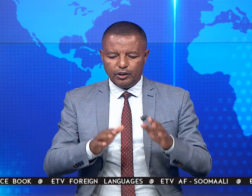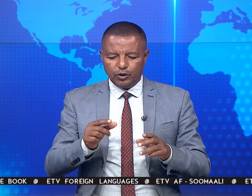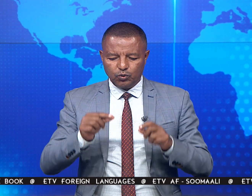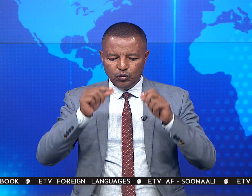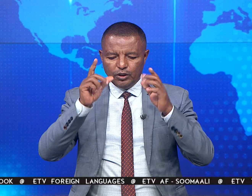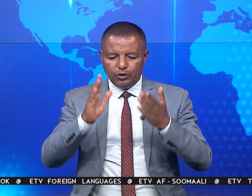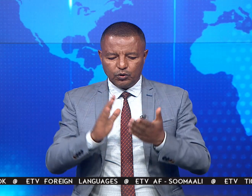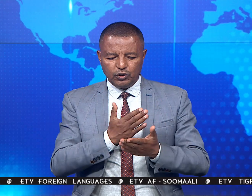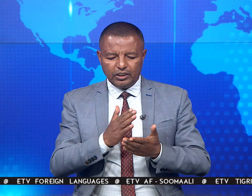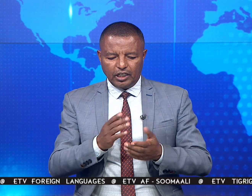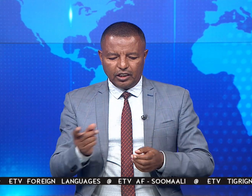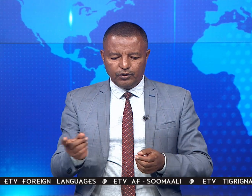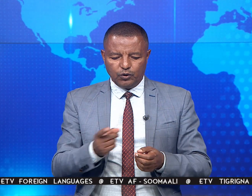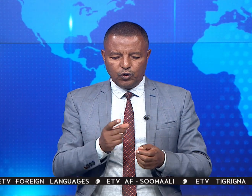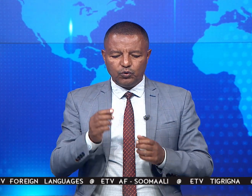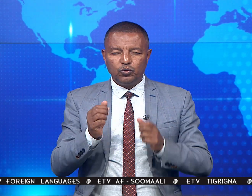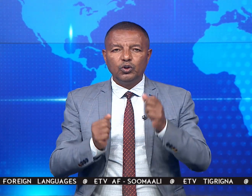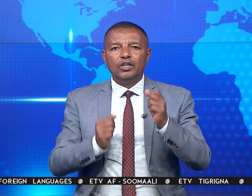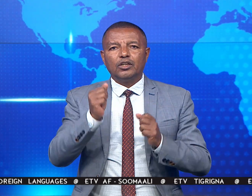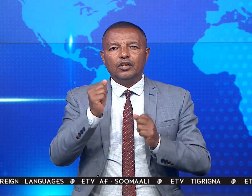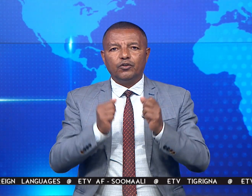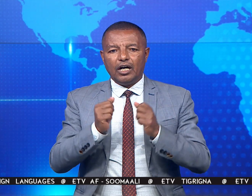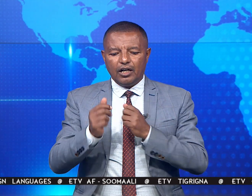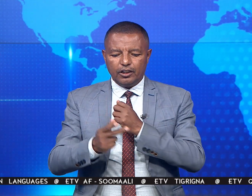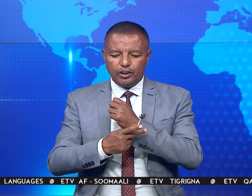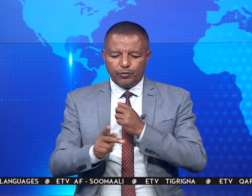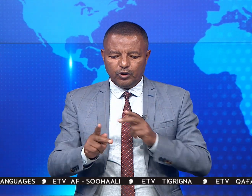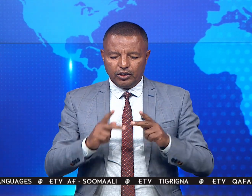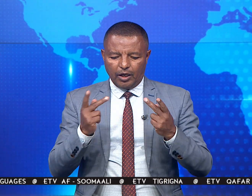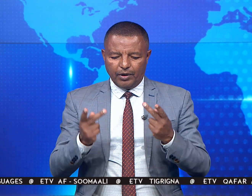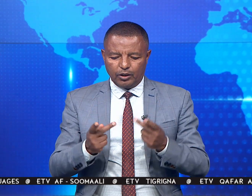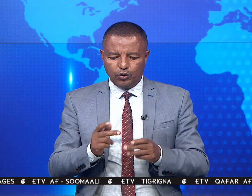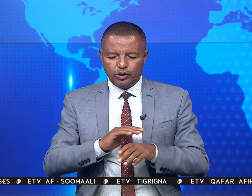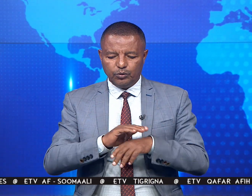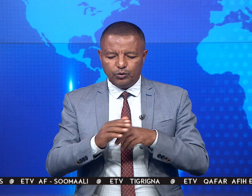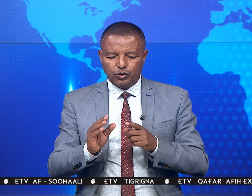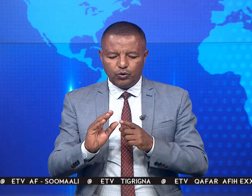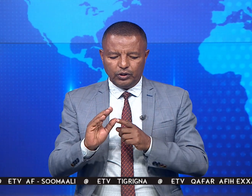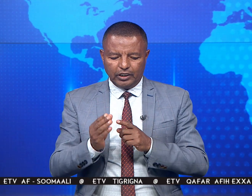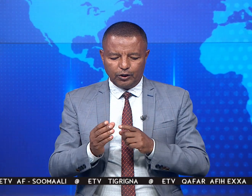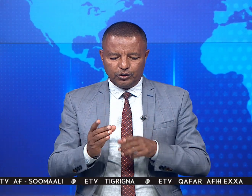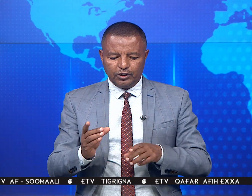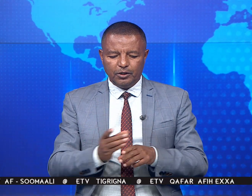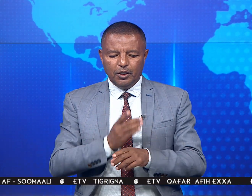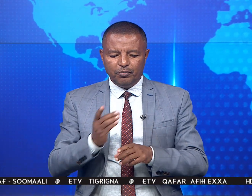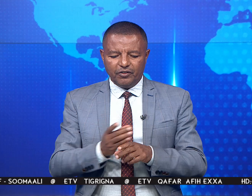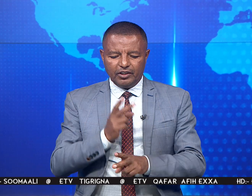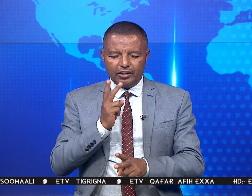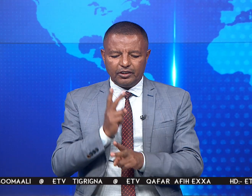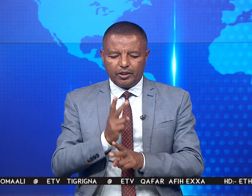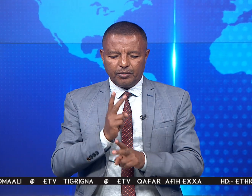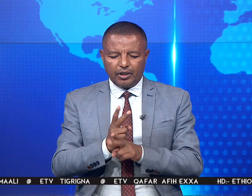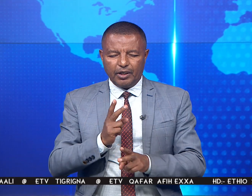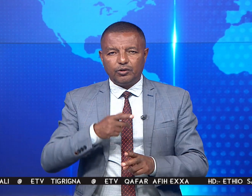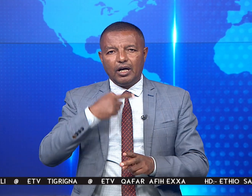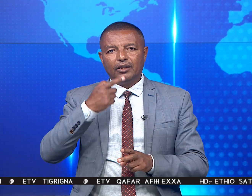በምርጫ ሂደቱ ንቁ ተሳታፊ እንዲሆኑ ተፎካካሪ የፖለቲካ ፓርቲዎች ምቹ ሁኔታዎችን